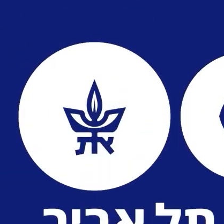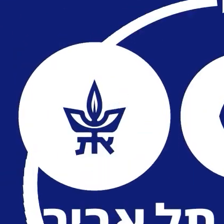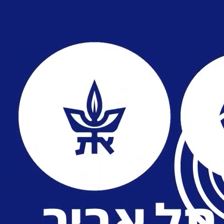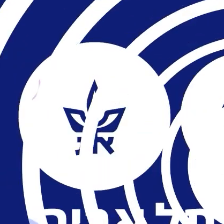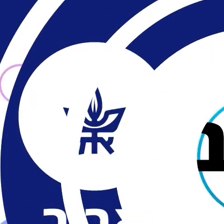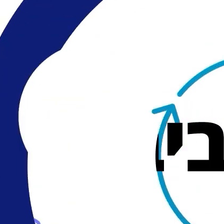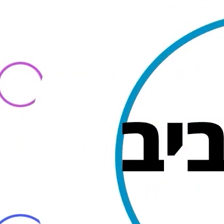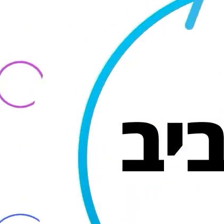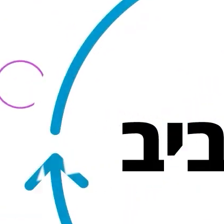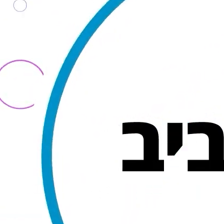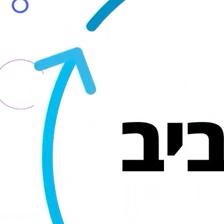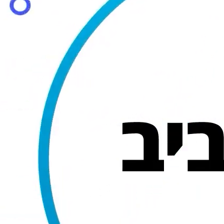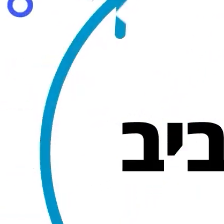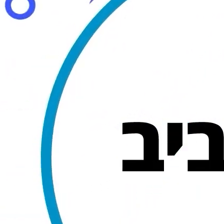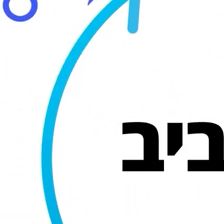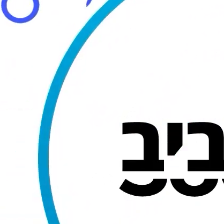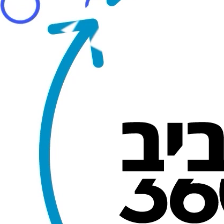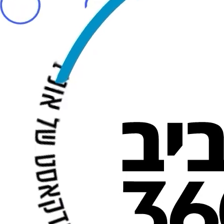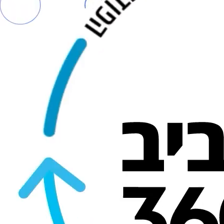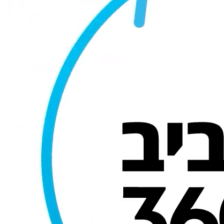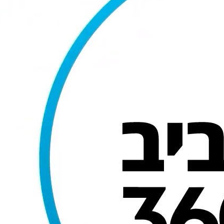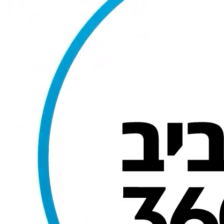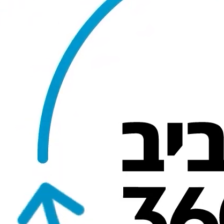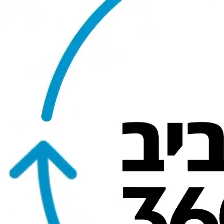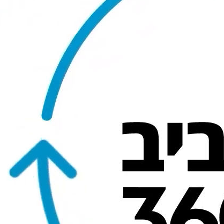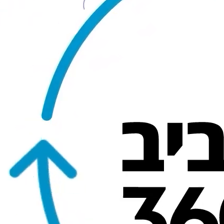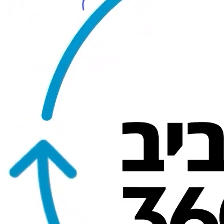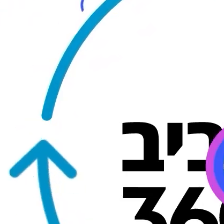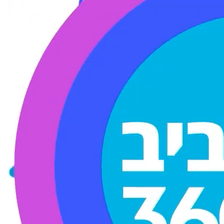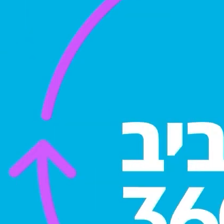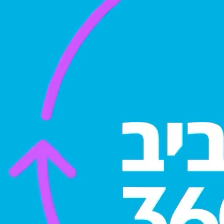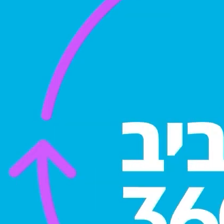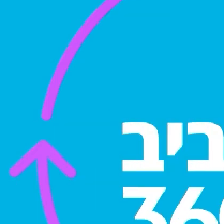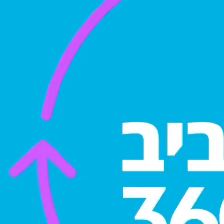תל אביב 360 ערוץ הפודקאסטים של אוניברסיטת תל